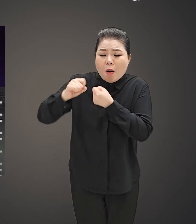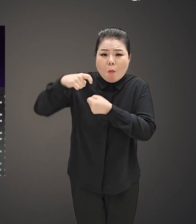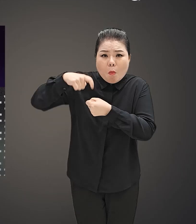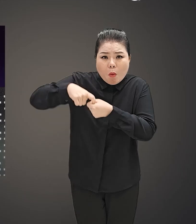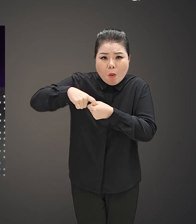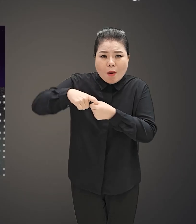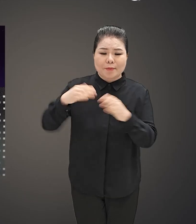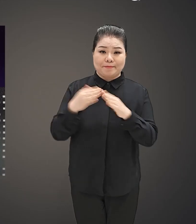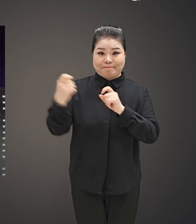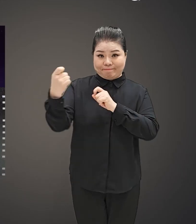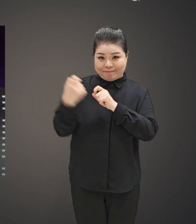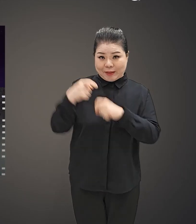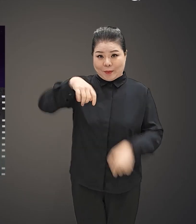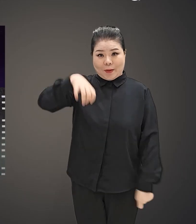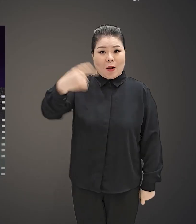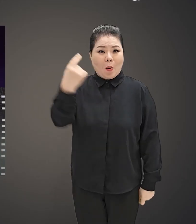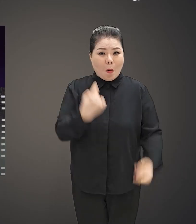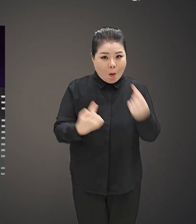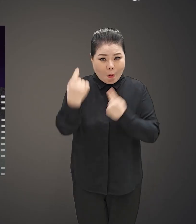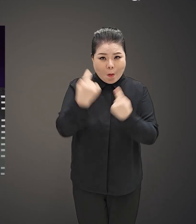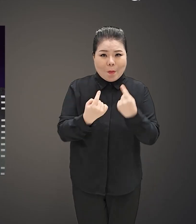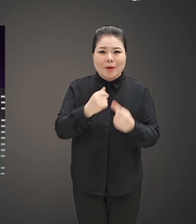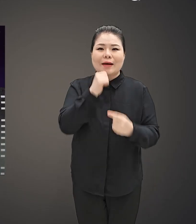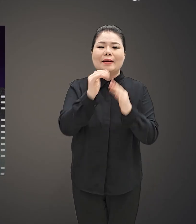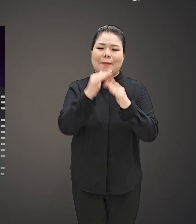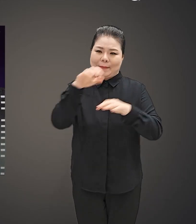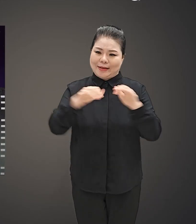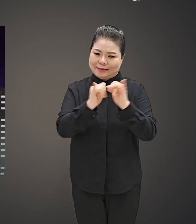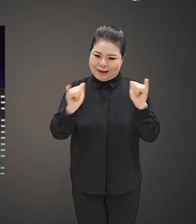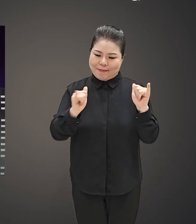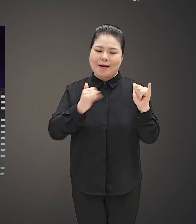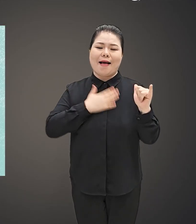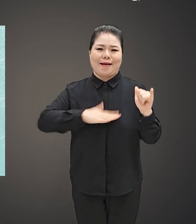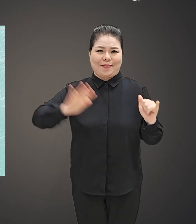빈민가 공동주택 주민들이라는 사실을 알게 되었다.